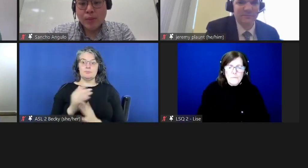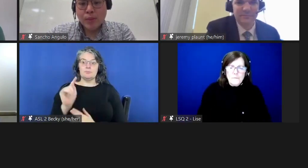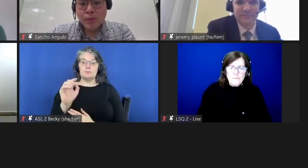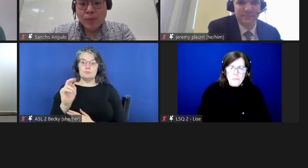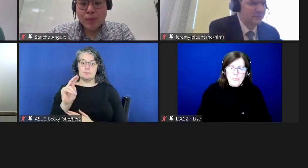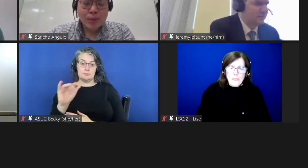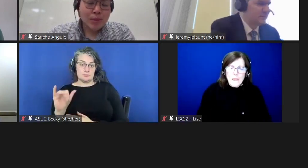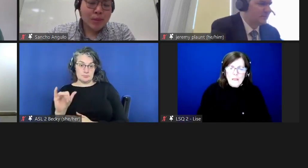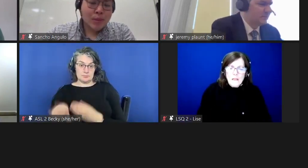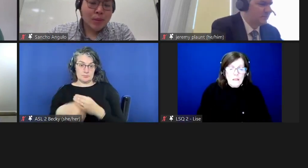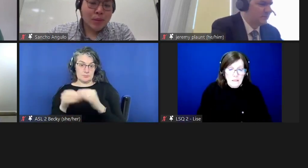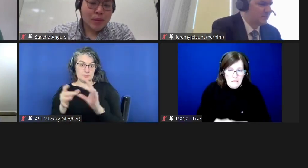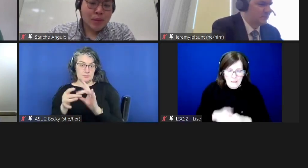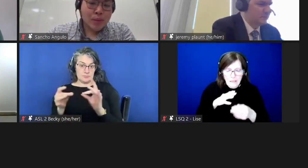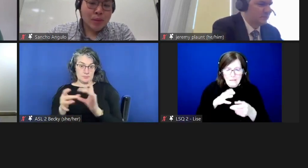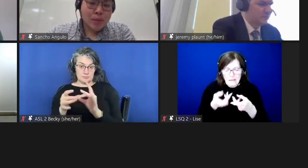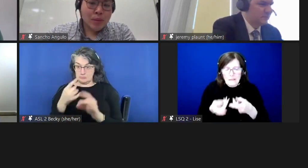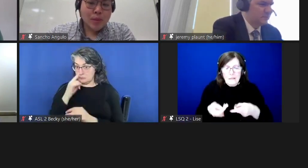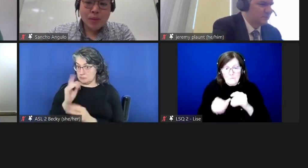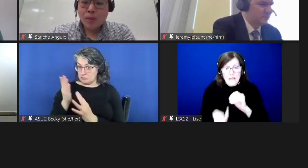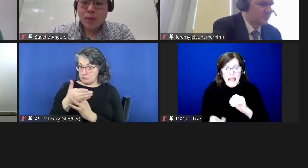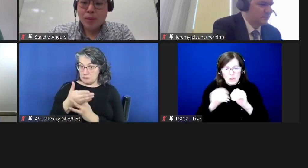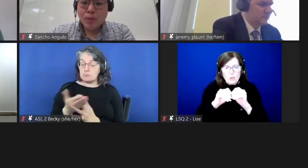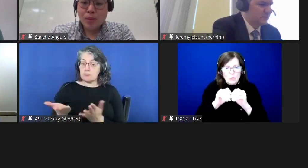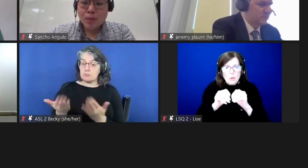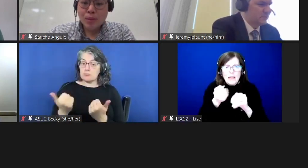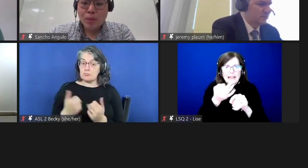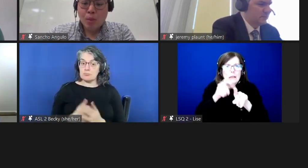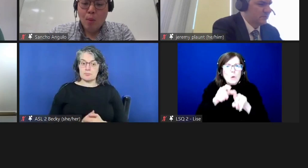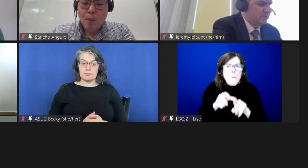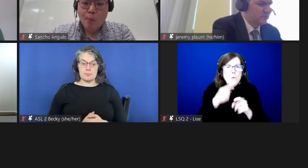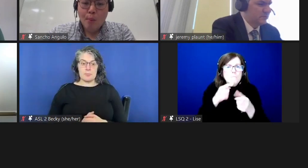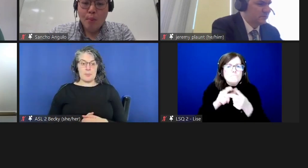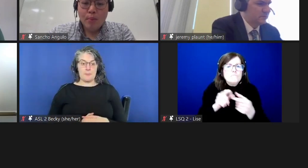Permettez-moi d'ajouter quelques mots là-dessus.